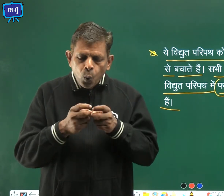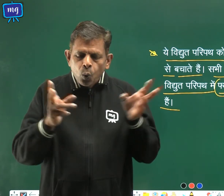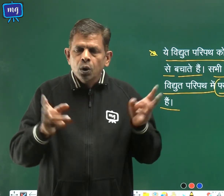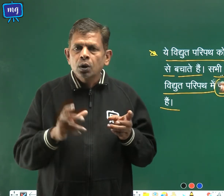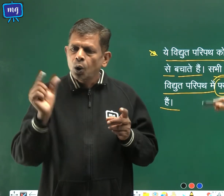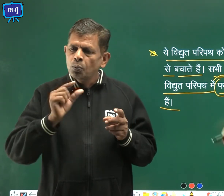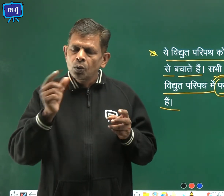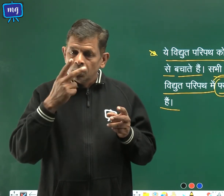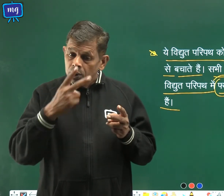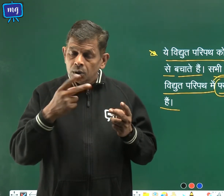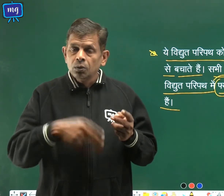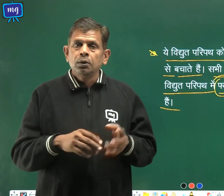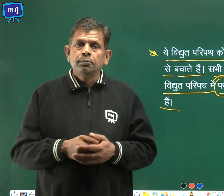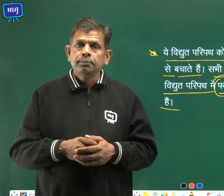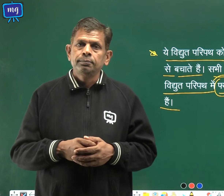उपयोग देखा होगा।